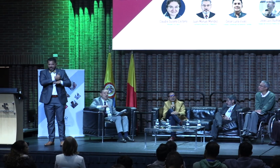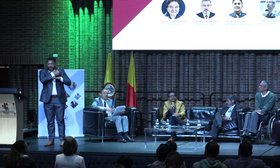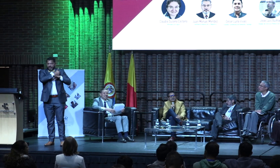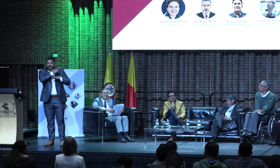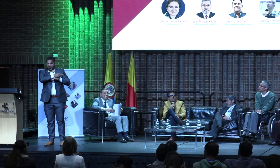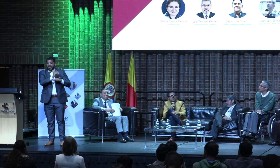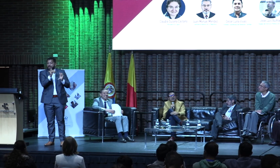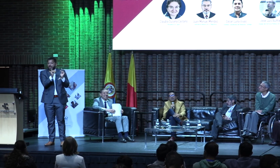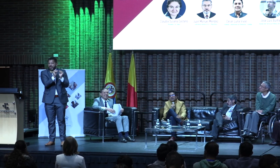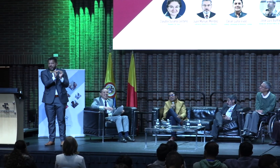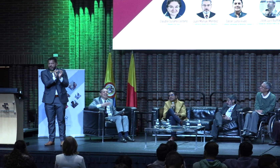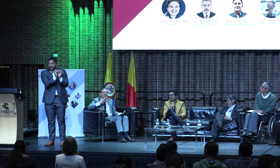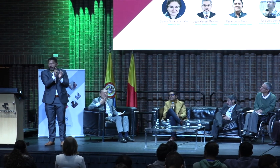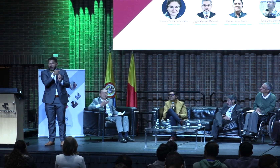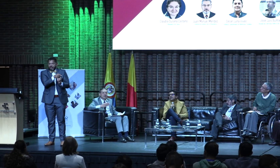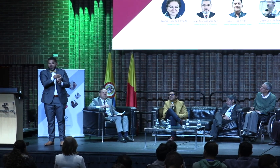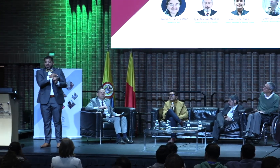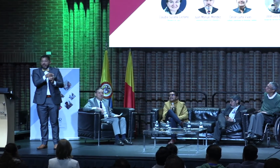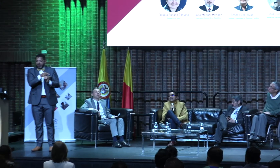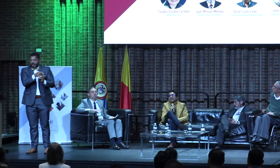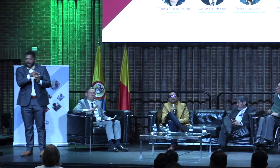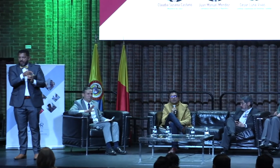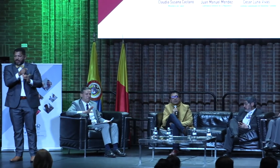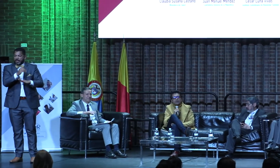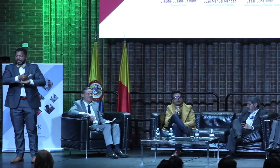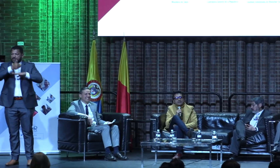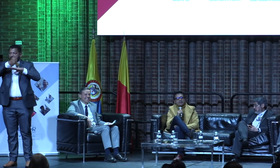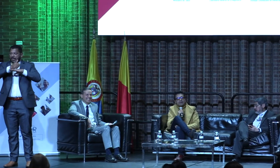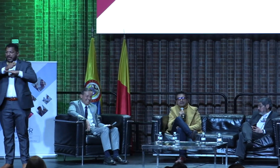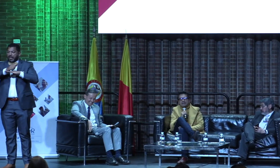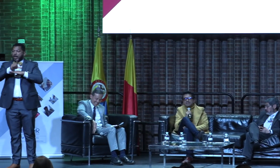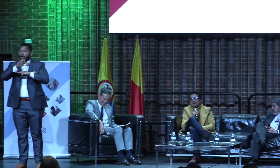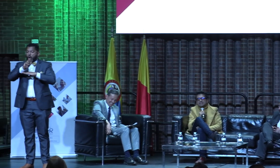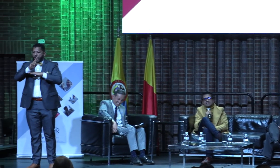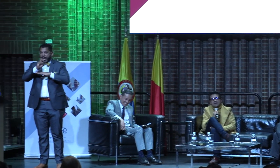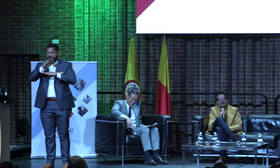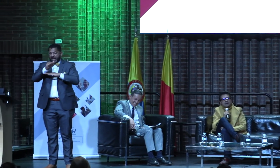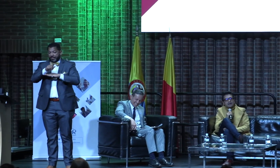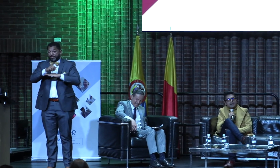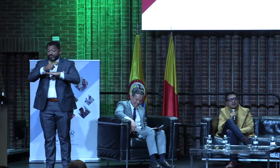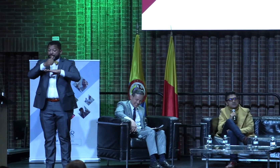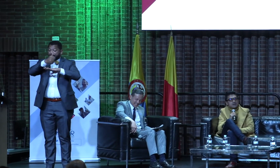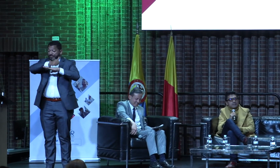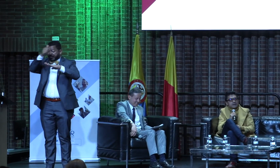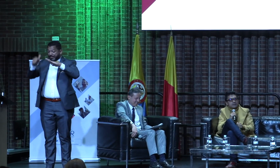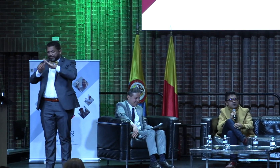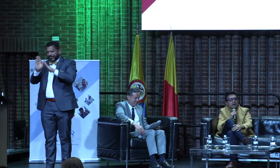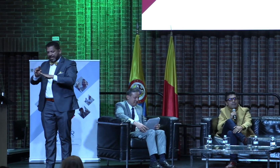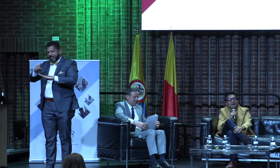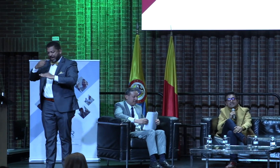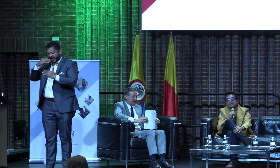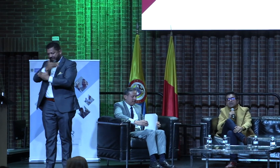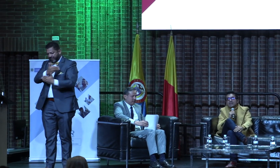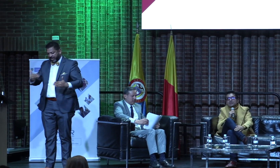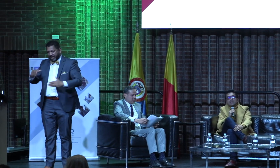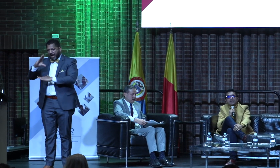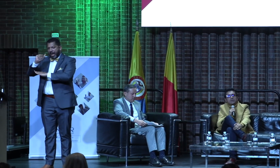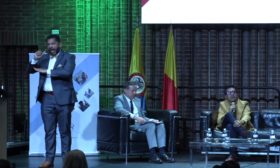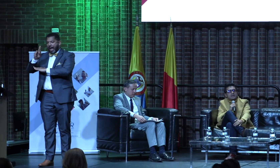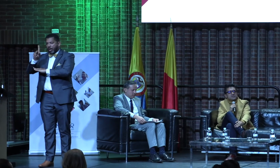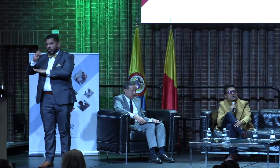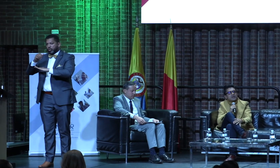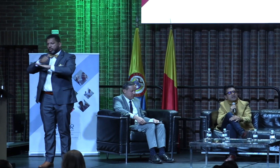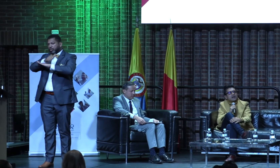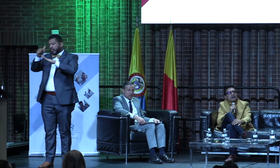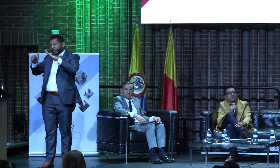Instituto Colombiano de Bienestar Familiar, Juliana Pongilupi, y del director de Primera Infancia, Carlos Alberto Aparicio, y la